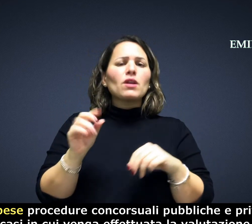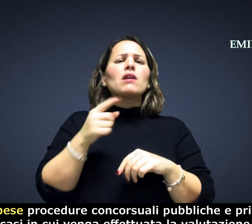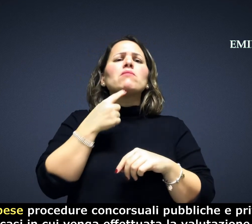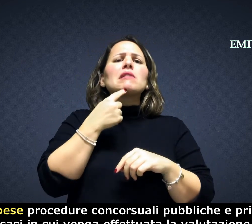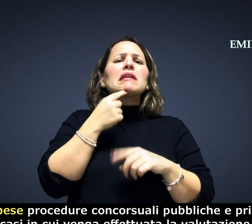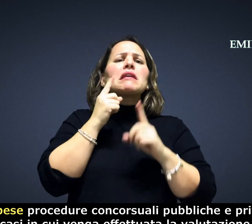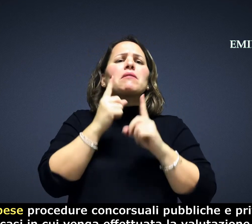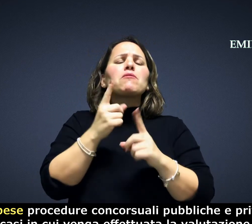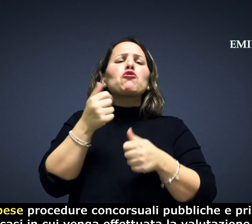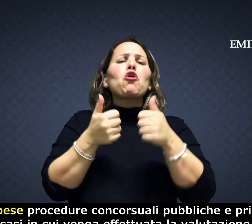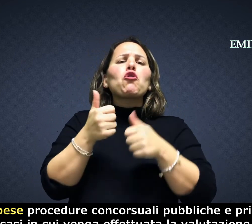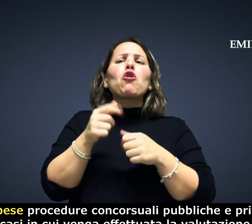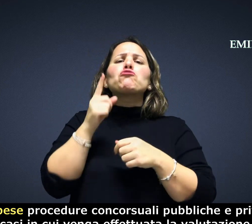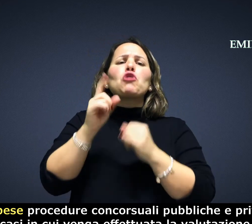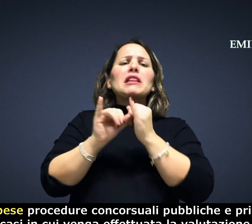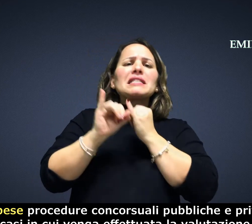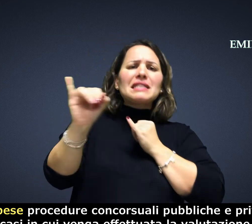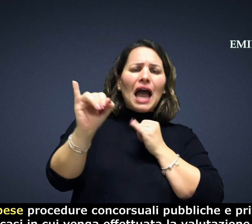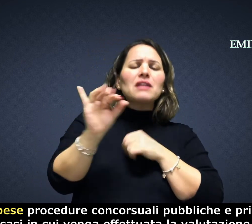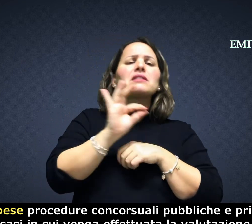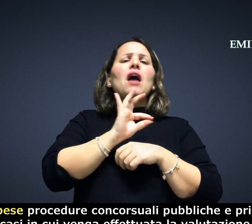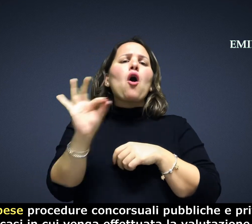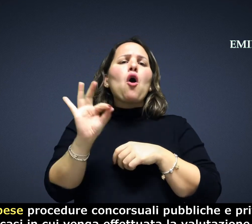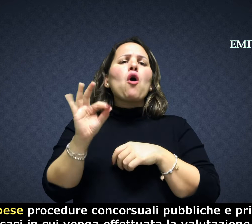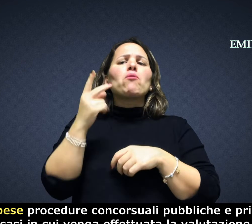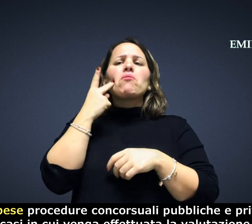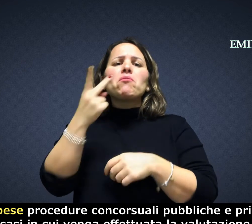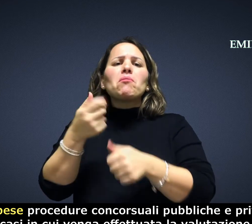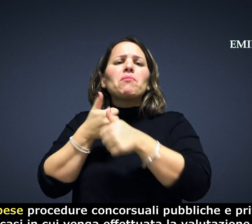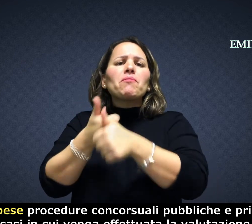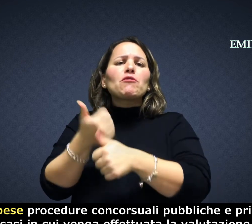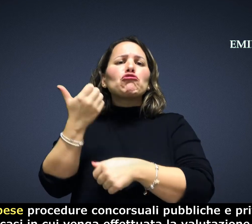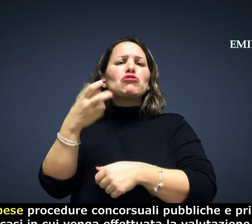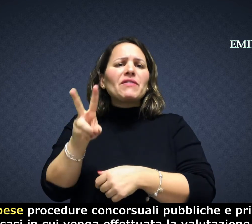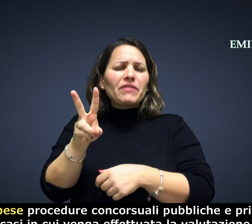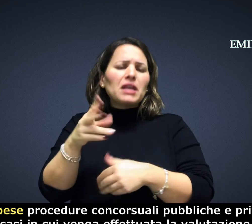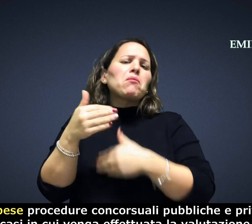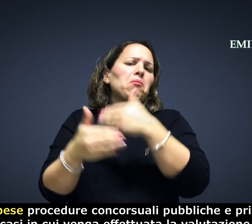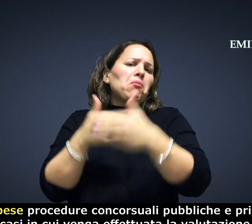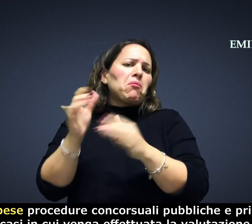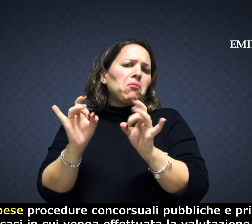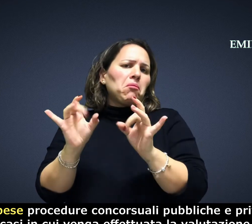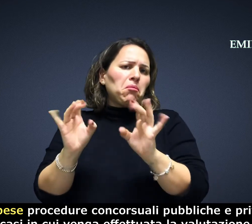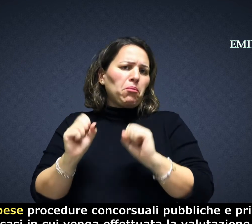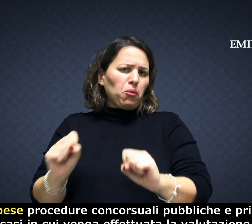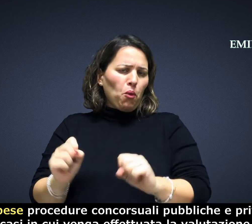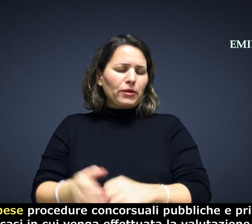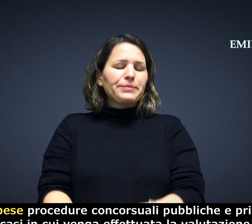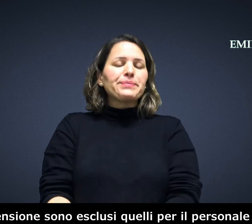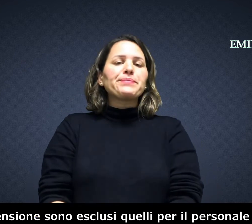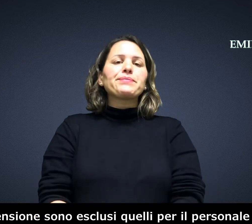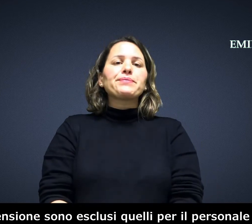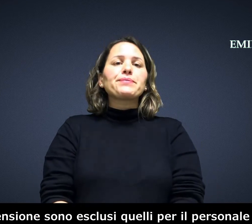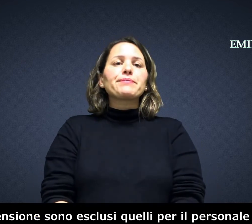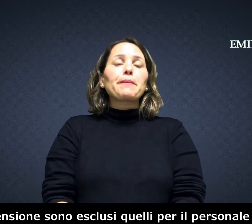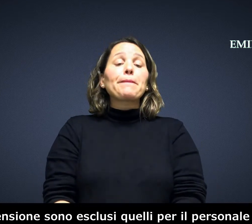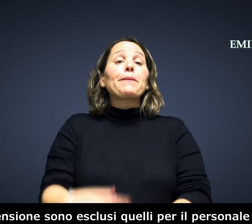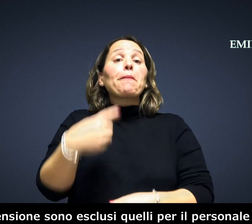in cui avvenga effettuata la valutazione dei candidati esclusivamente su basi curriculari e o in maniera telematica.